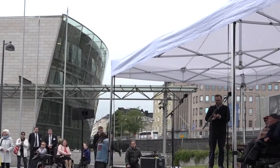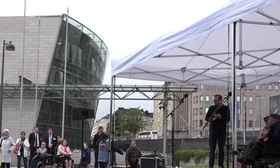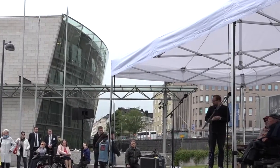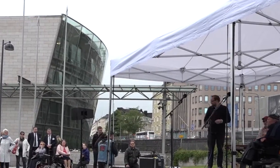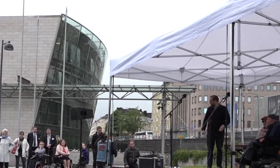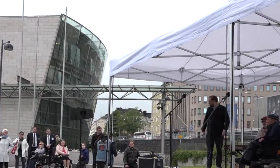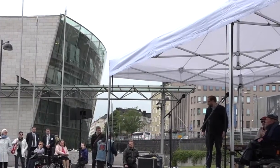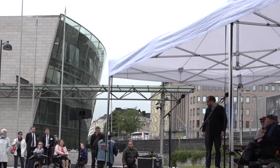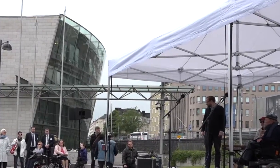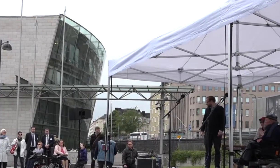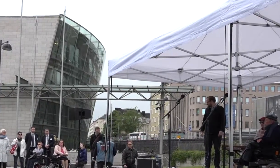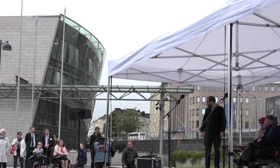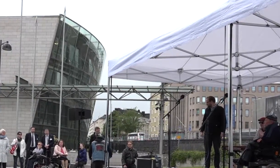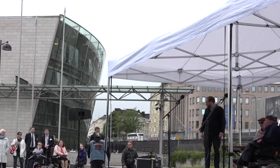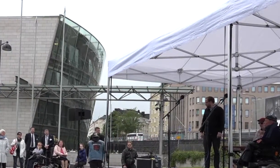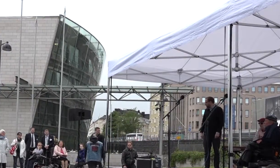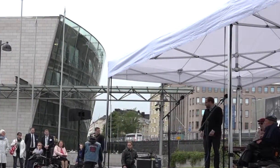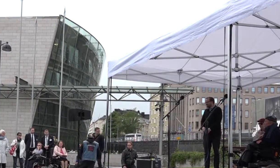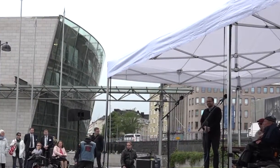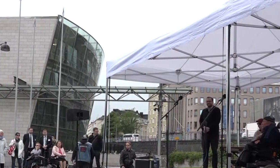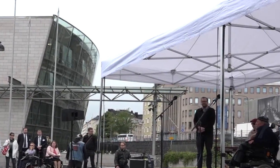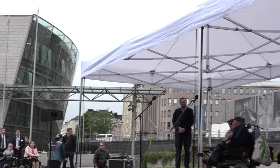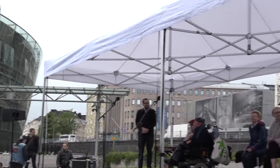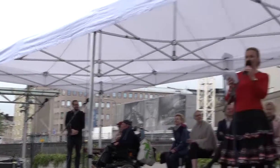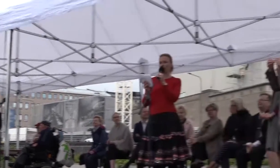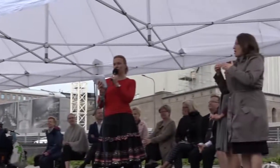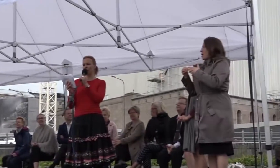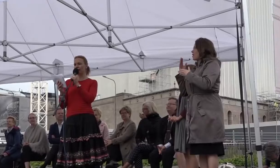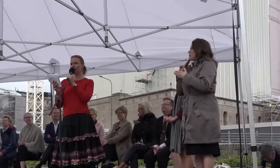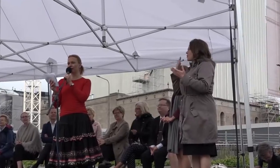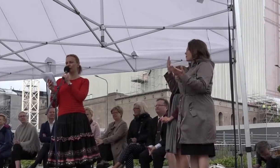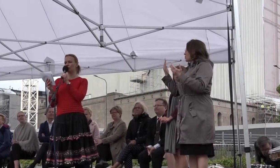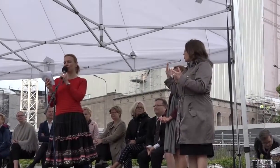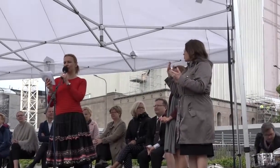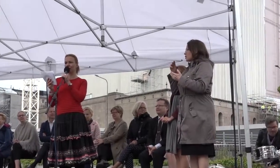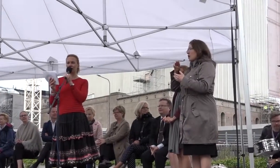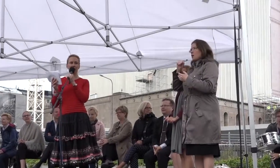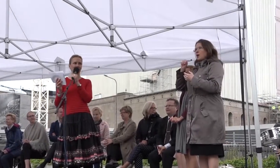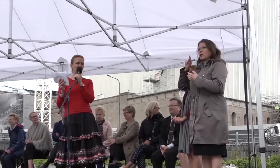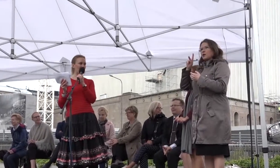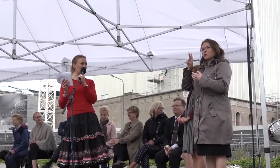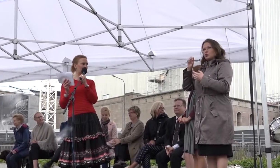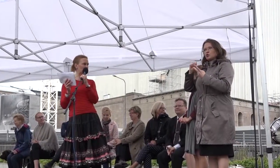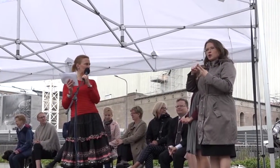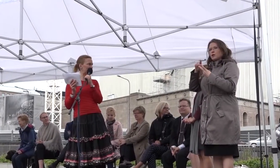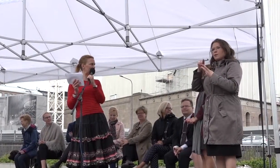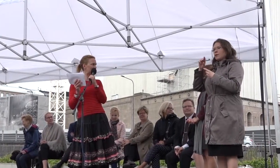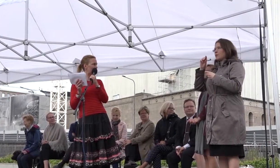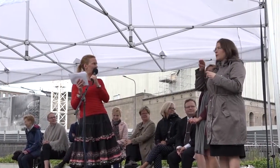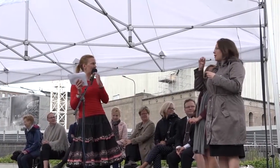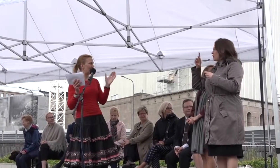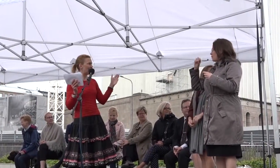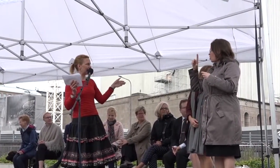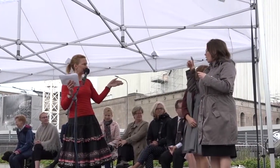Ja Toni liidaa tätä rumpuryhmää. Kutsun tänne. Siellä on tulossa ainakin Markus Mervola ja Aki Alakokko rumpalit